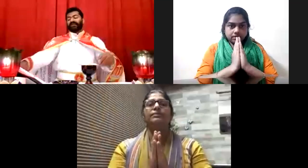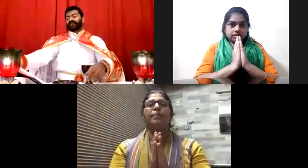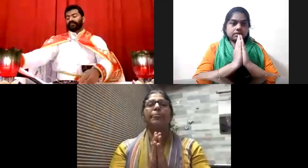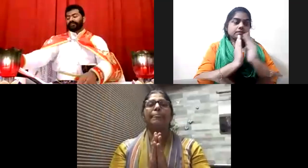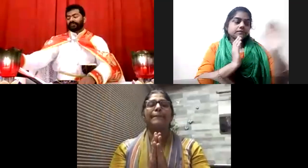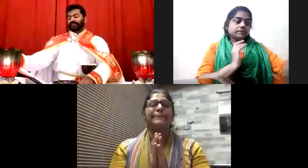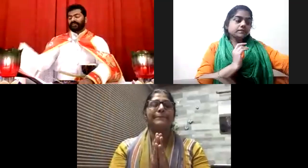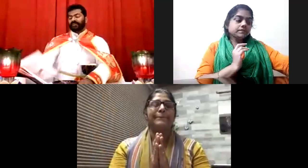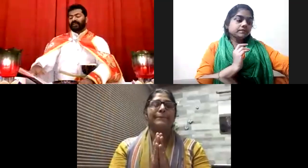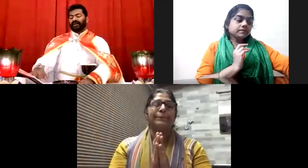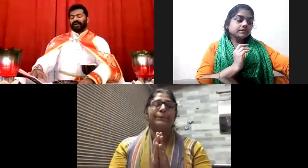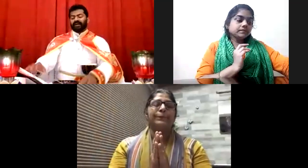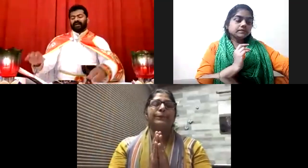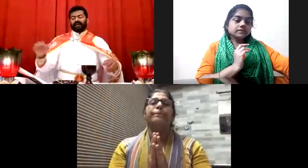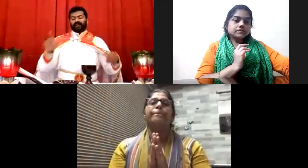ആമേൻ.